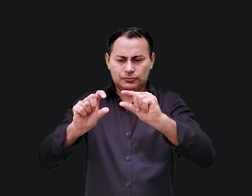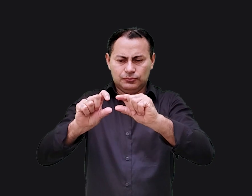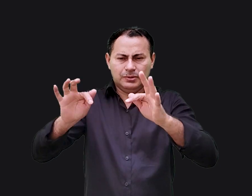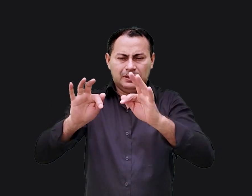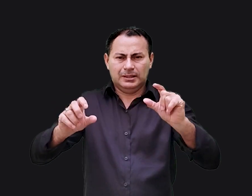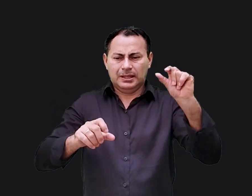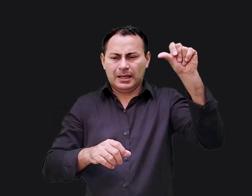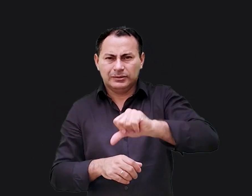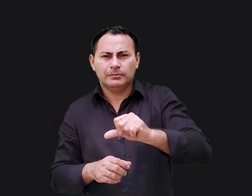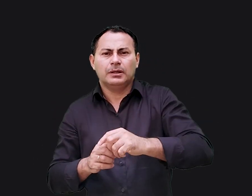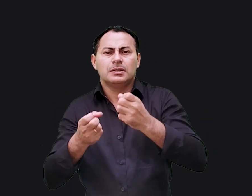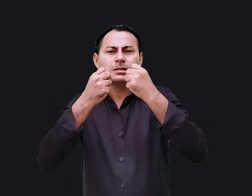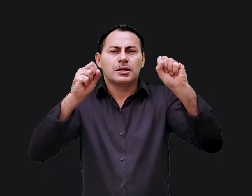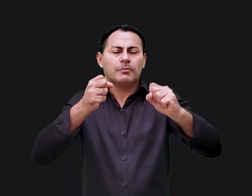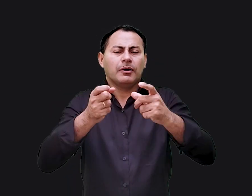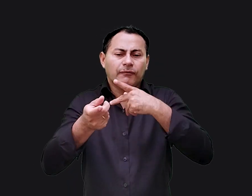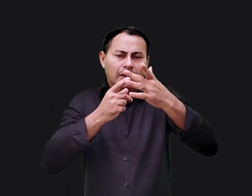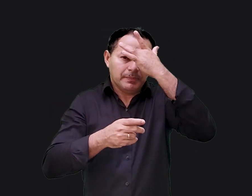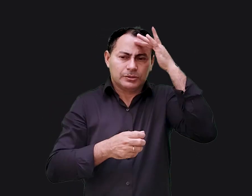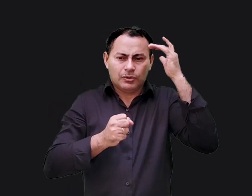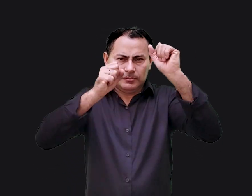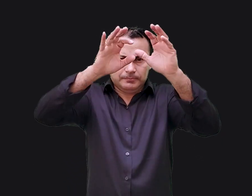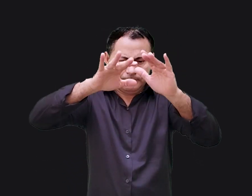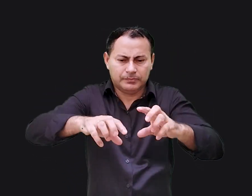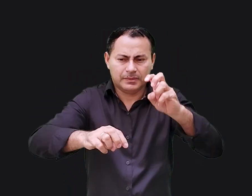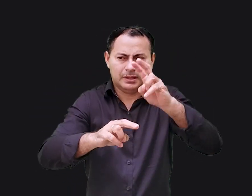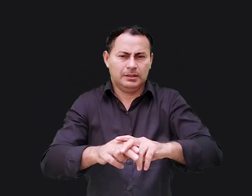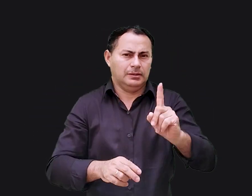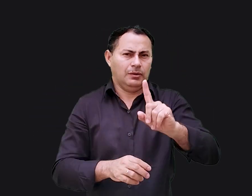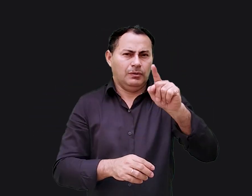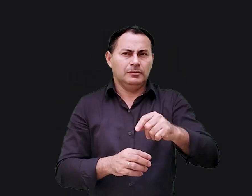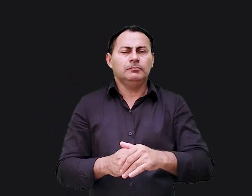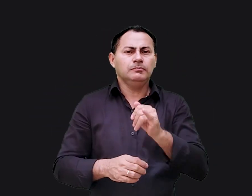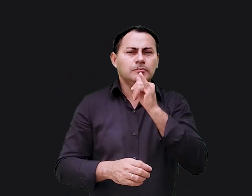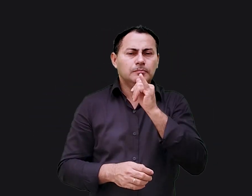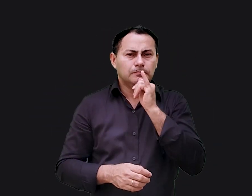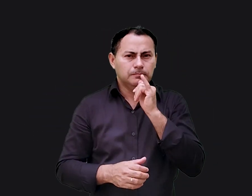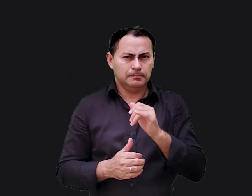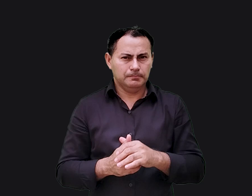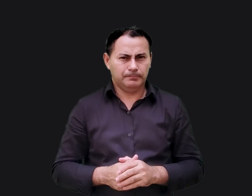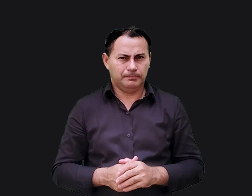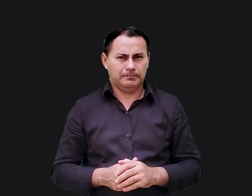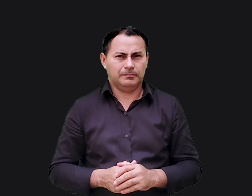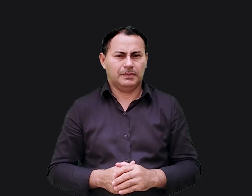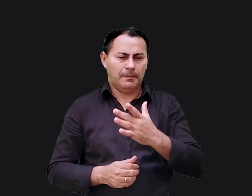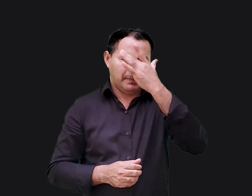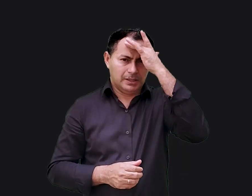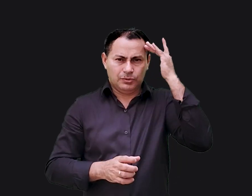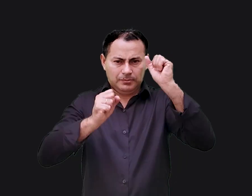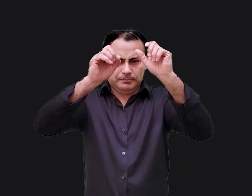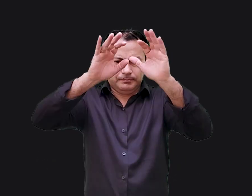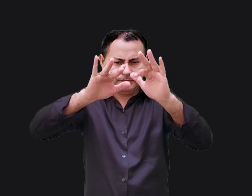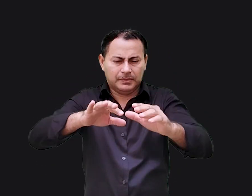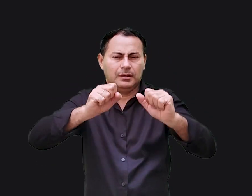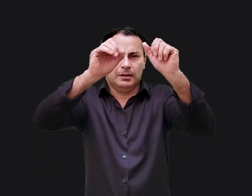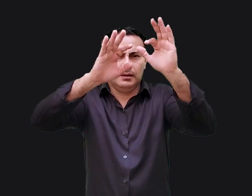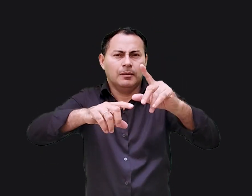negativa. Esse salmo conta como é o homem abençoado dizendo que ele não é. Por exemplo, o homem abençoado é